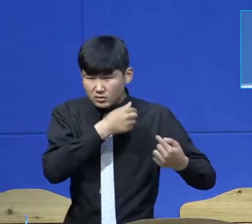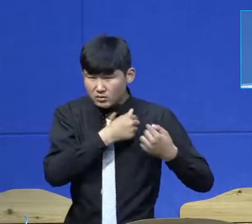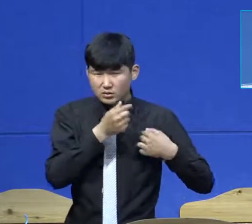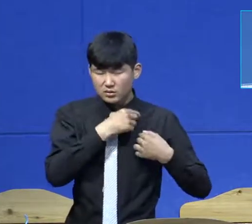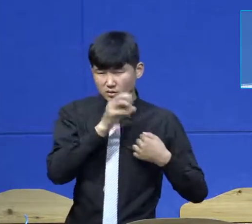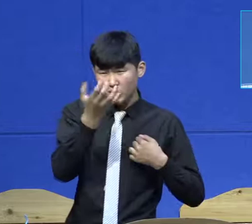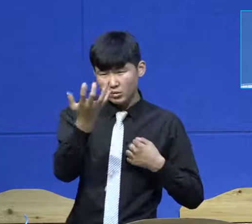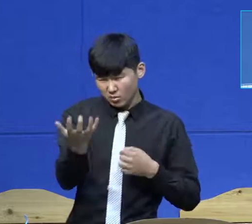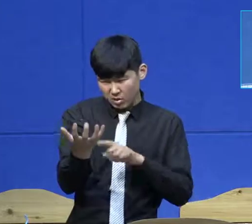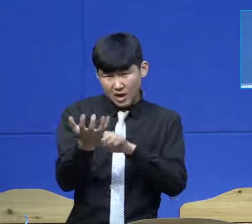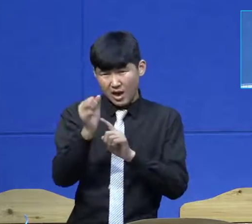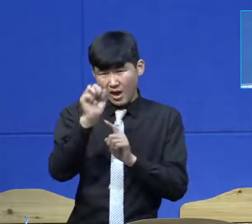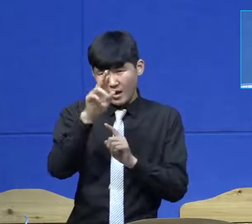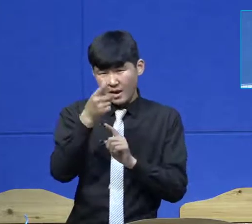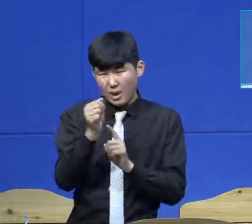нэг аяг будаа